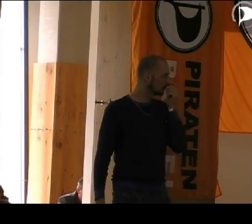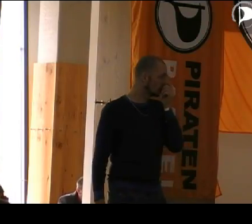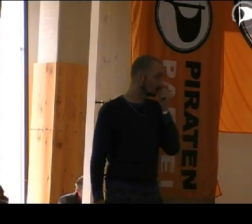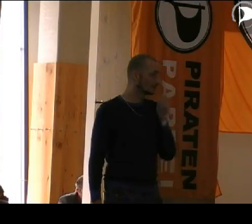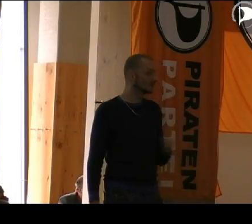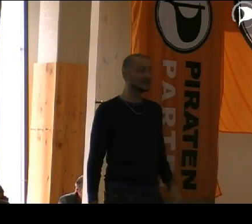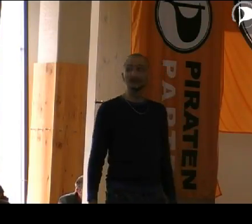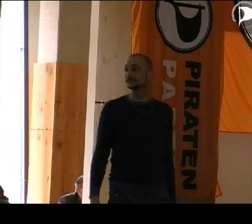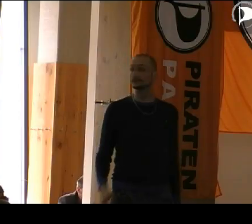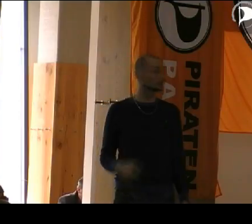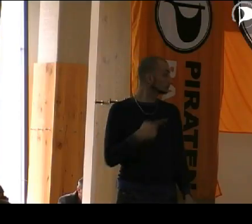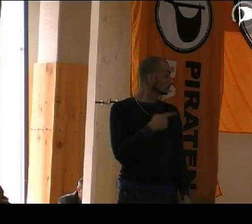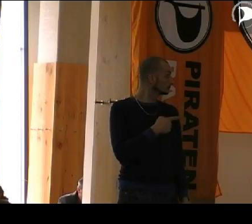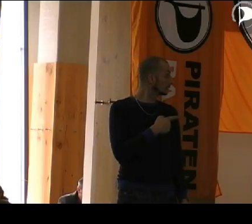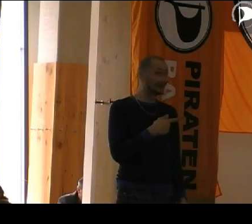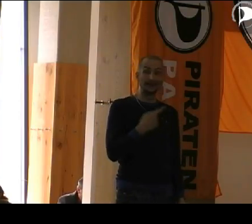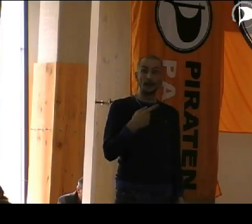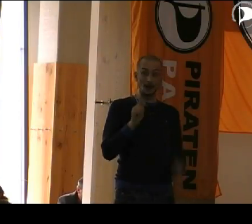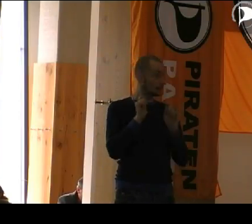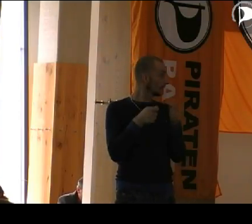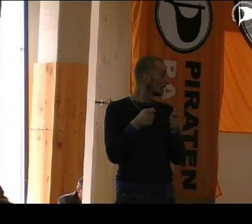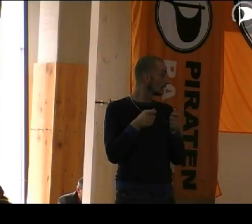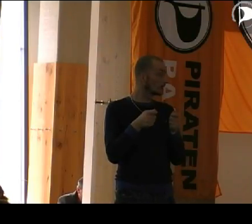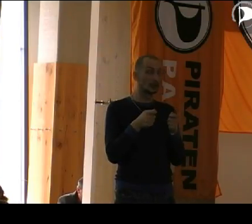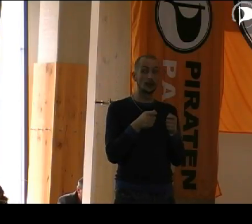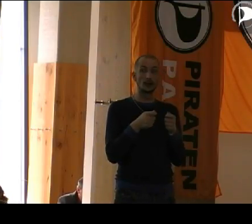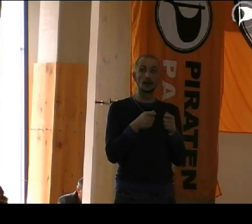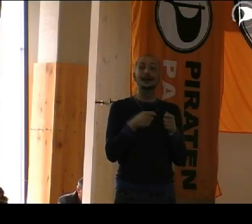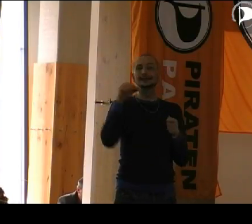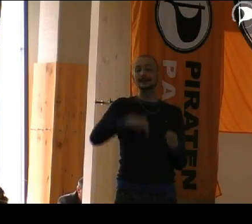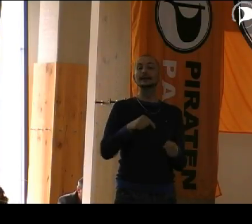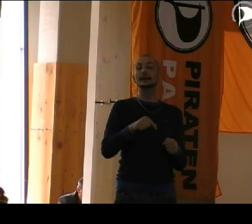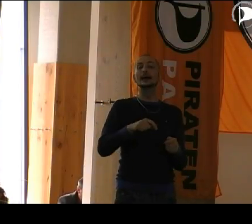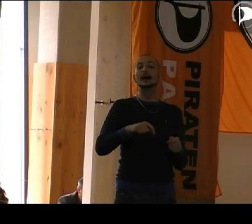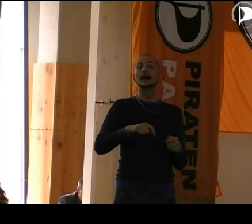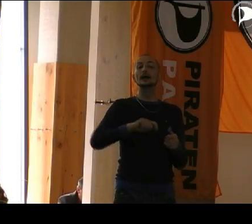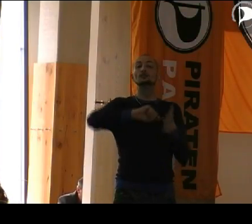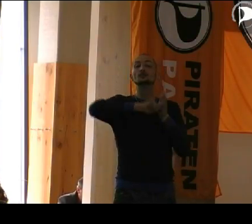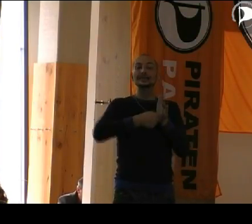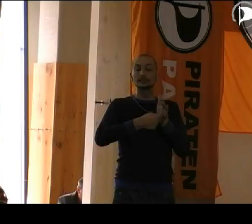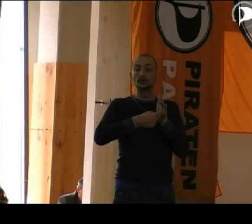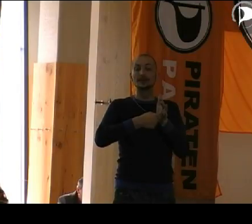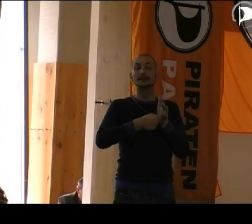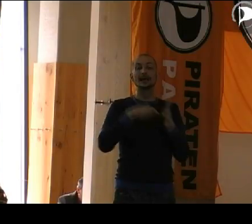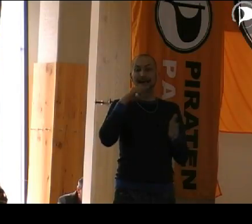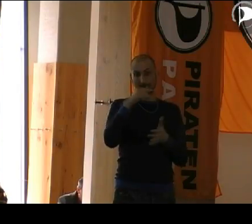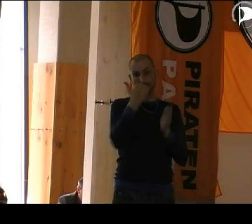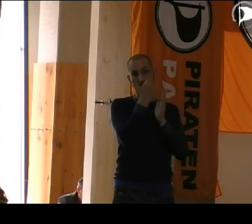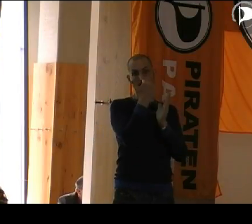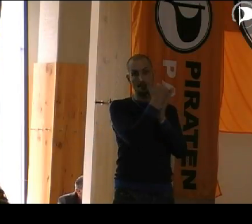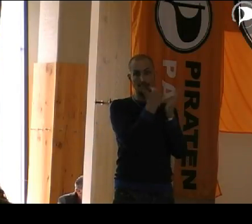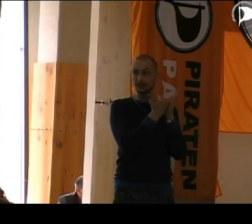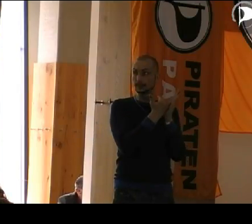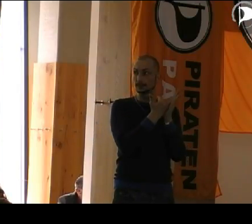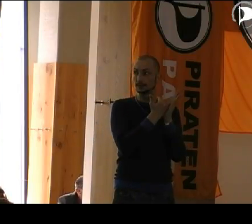okay also wäre die schließung der inneren gibt es gegen rhede ok